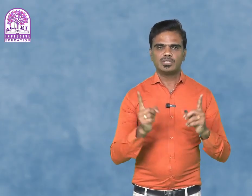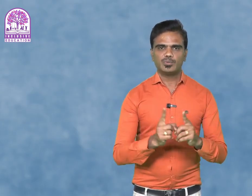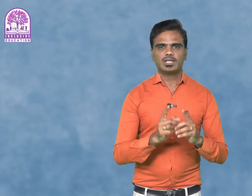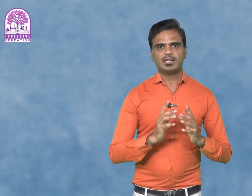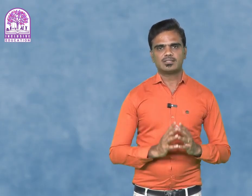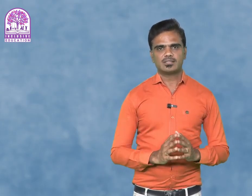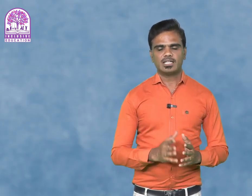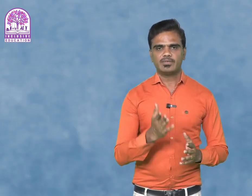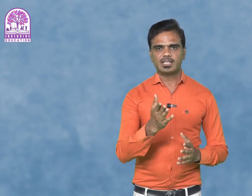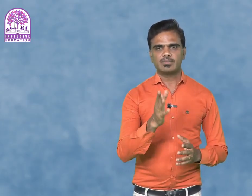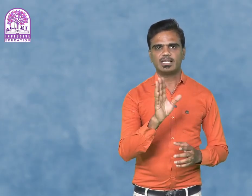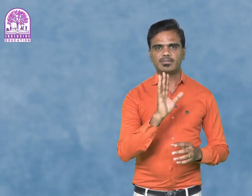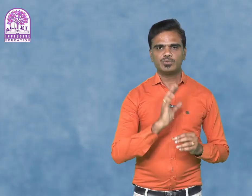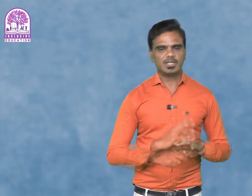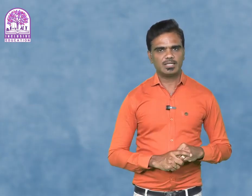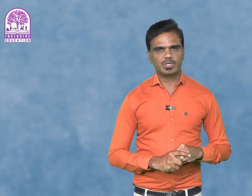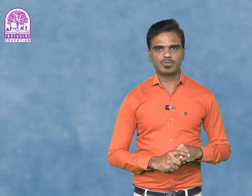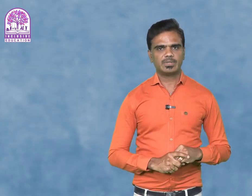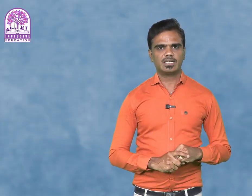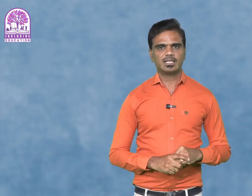உள்ள கலர்ஸ், அதாவது ஃபார் எக்ஸாம்பிள் நீங்கள் வந்து ஒரு வீட்டில் உட்காந்து ஒர்க் பண்ணுறீங்க,